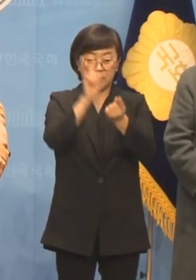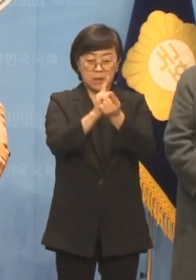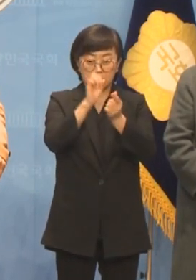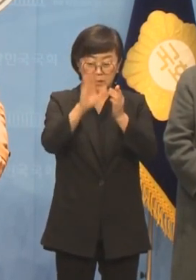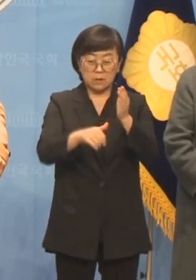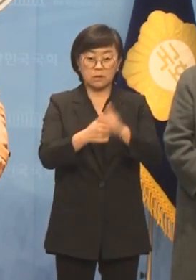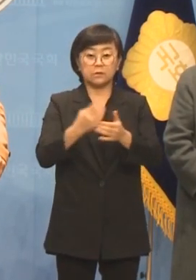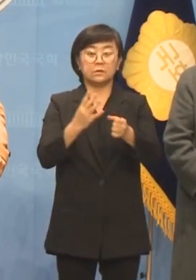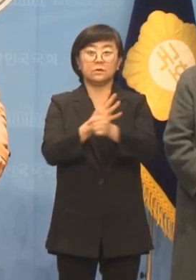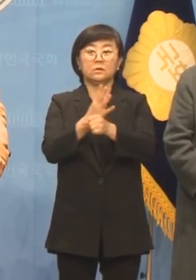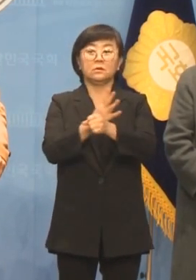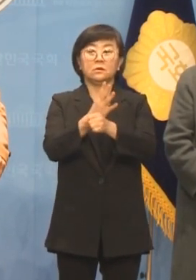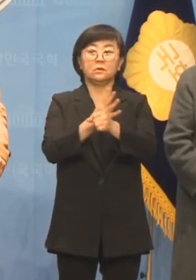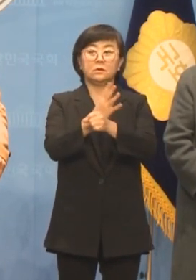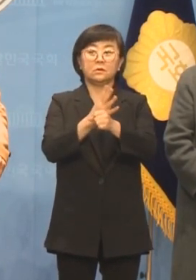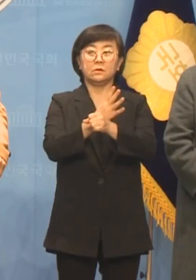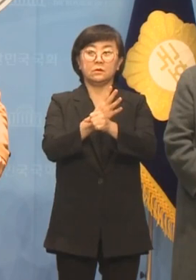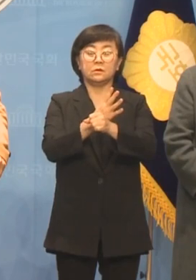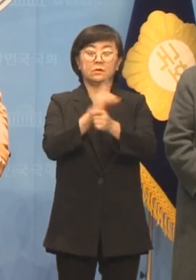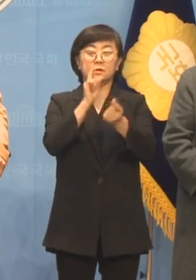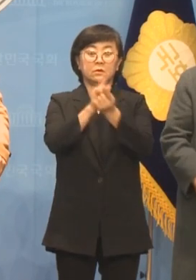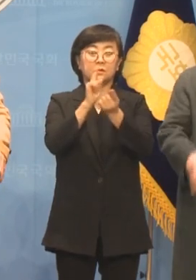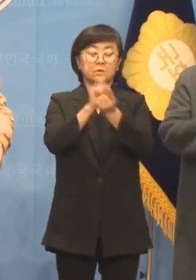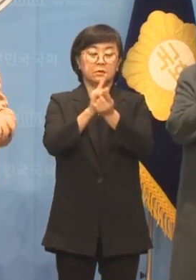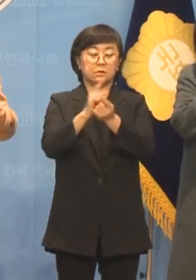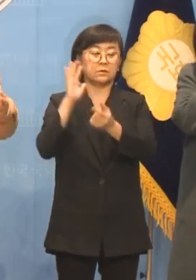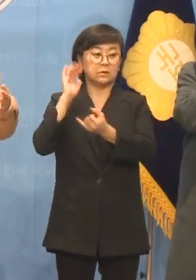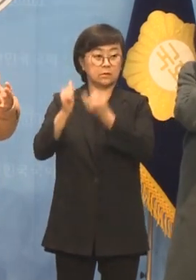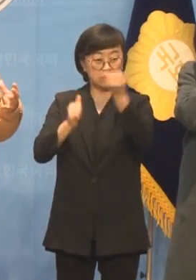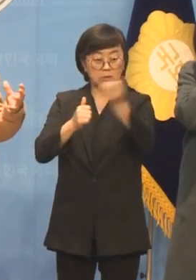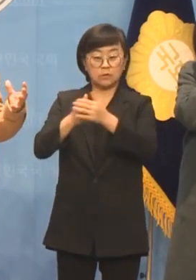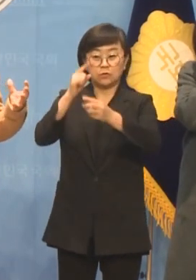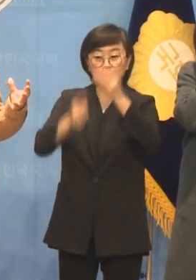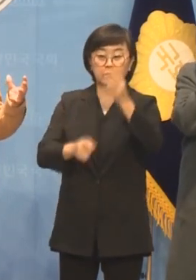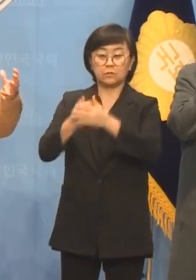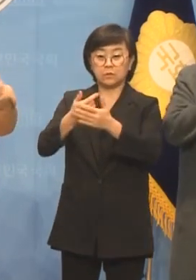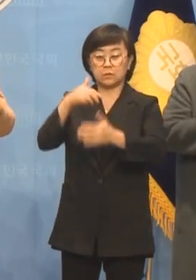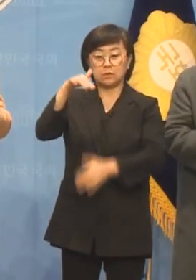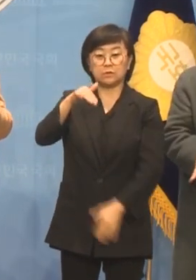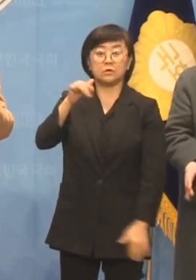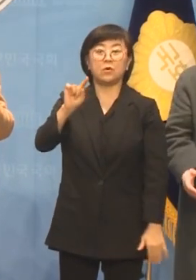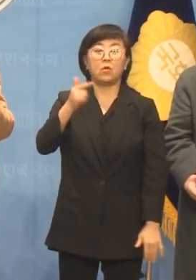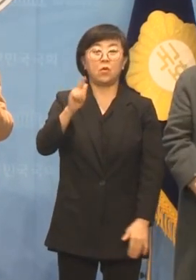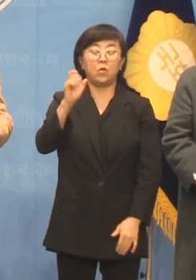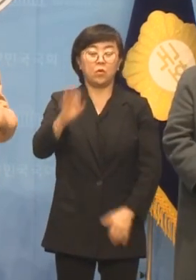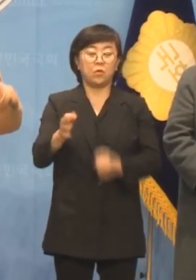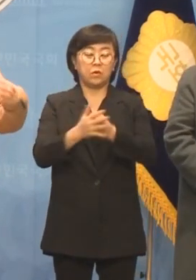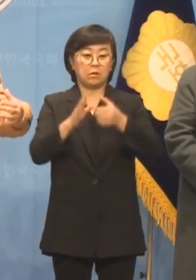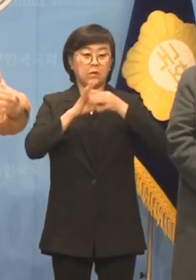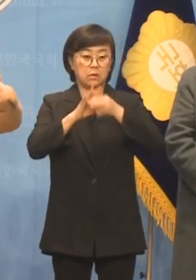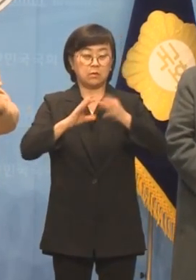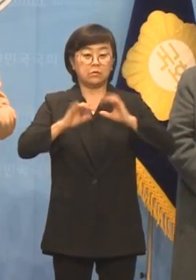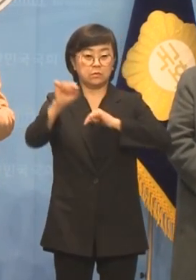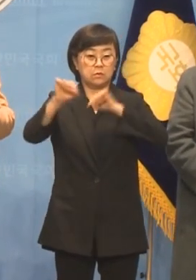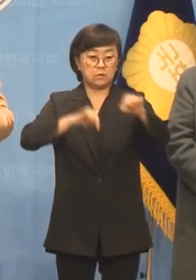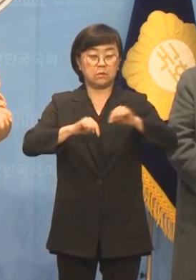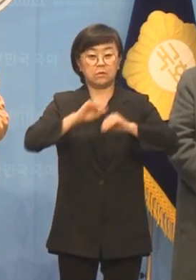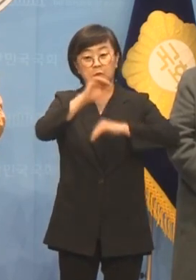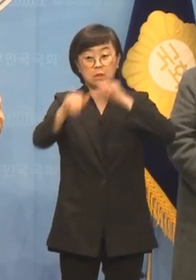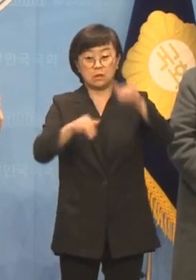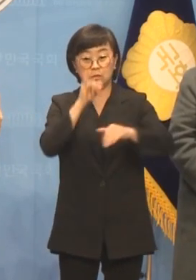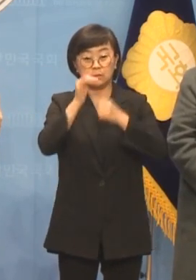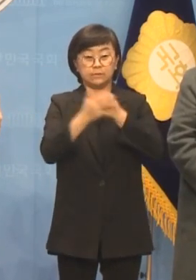때마다 4시간 정도를 만나서 김건희 여사, 윤석열과 천공의 관계를, 국정을 관여하고 있다고